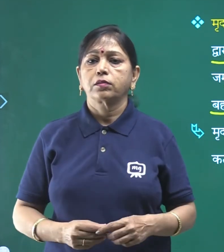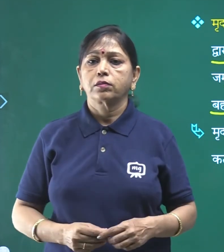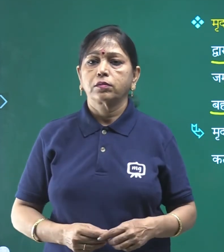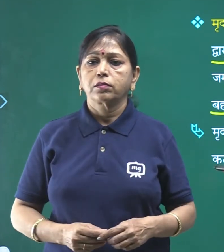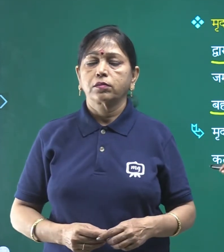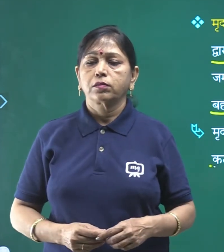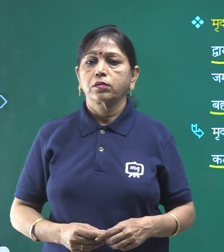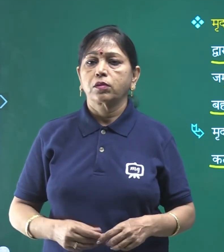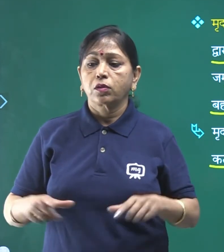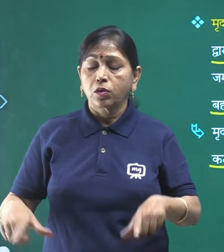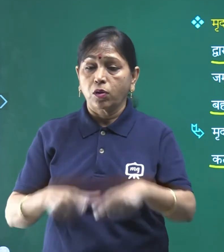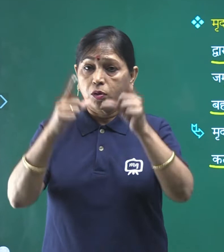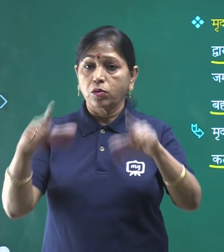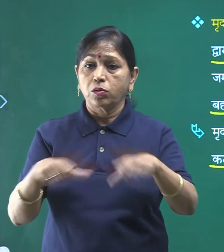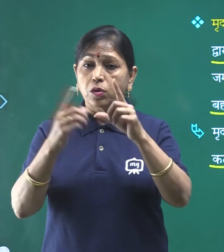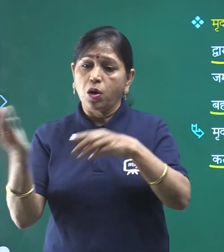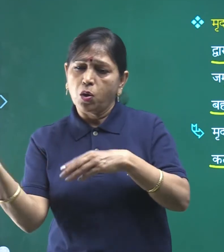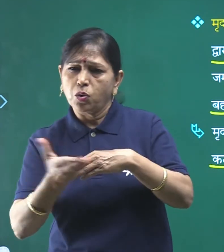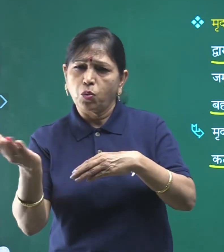के जंगलों की कटाई की